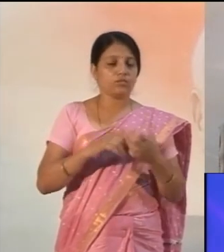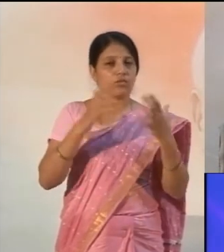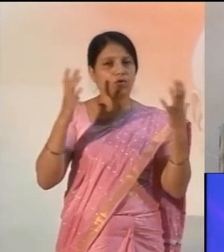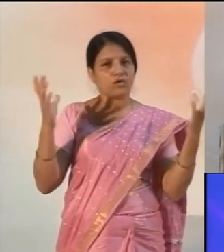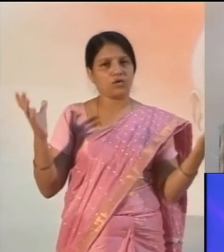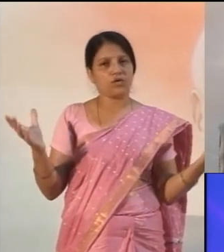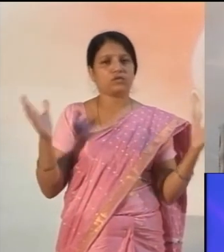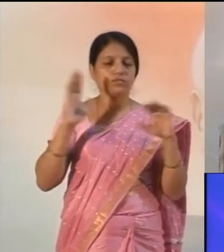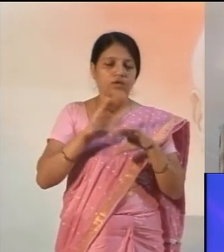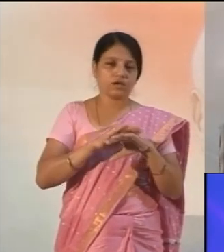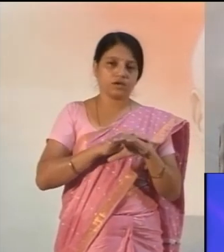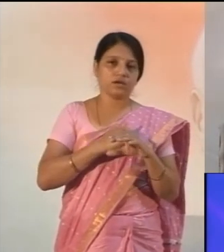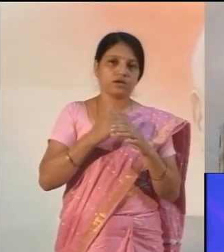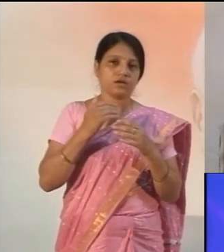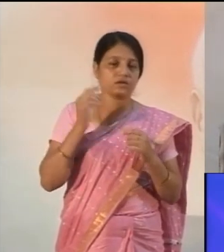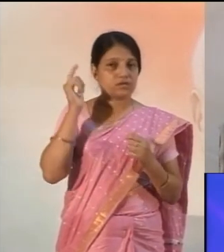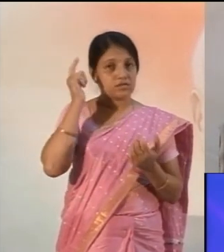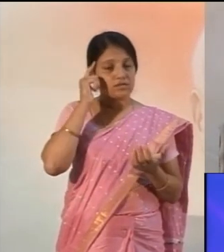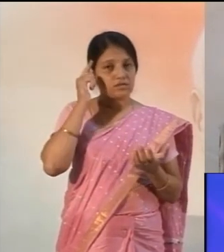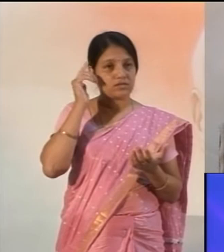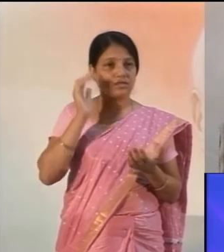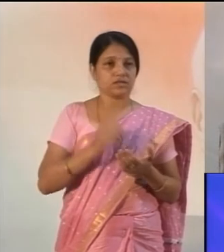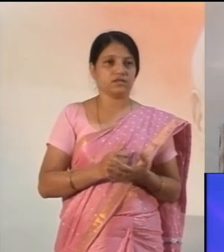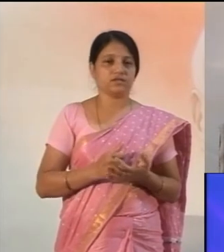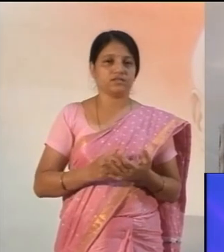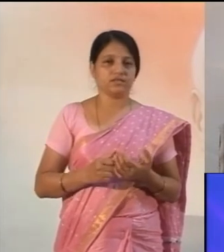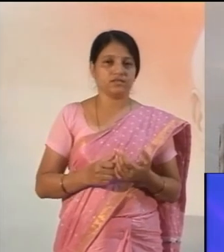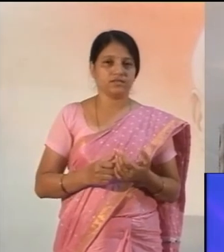बहुत प्यार से याद करना चाहिए।